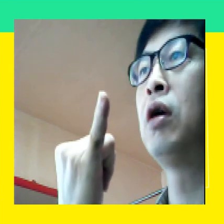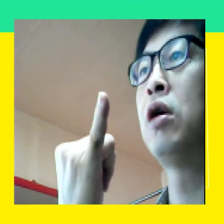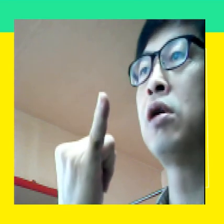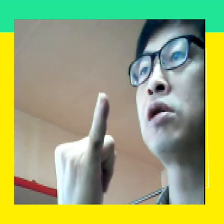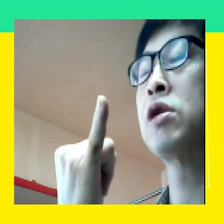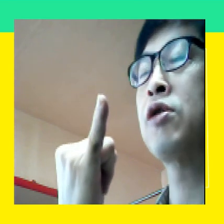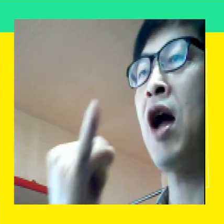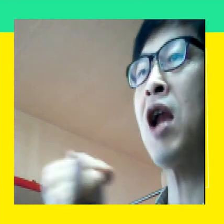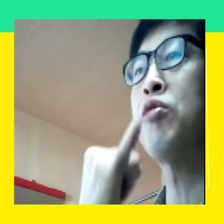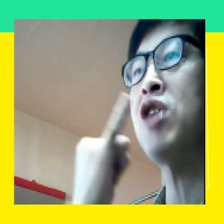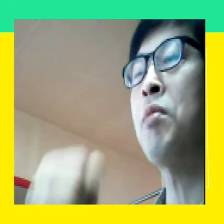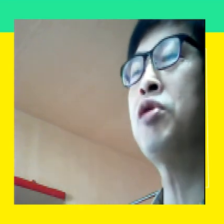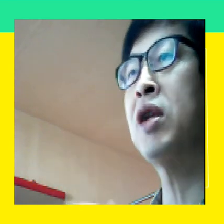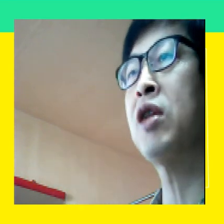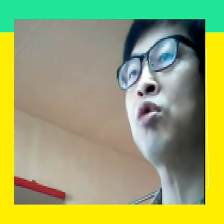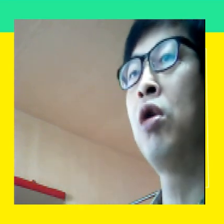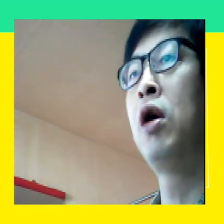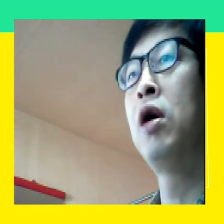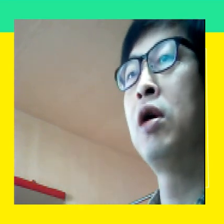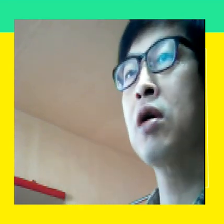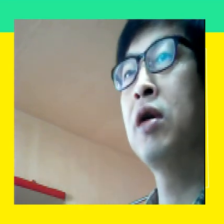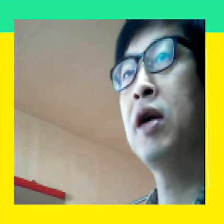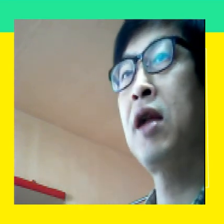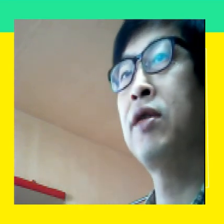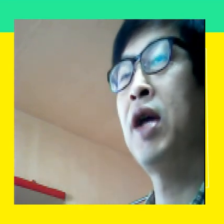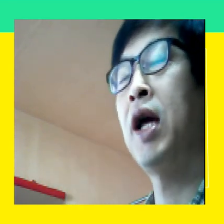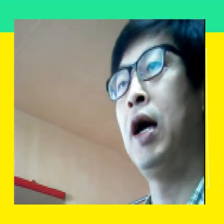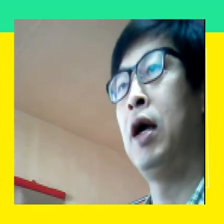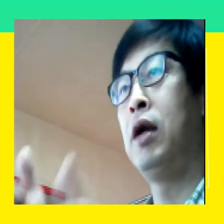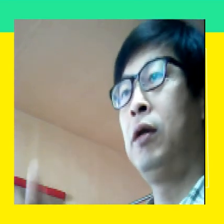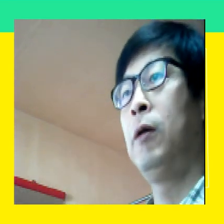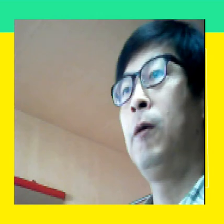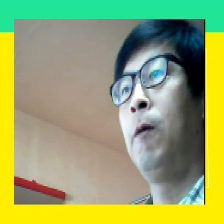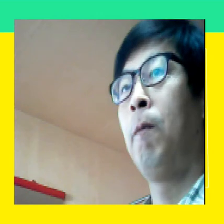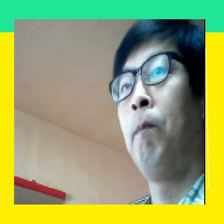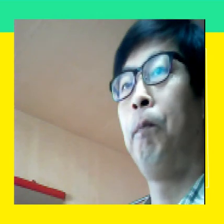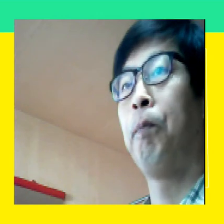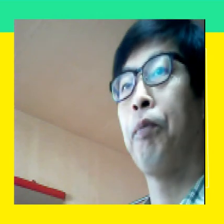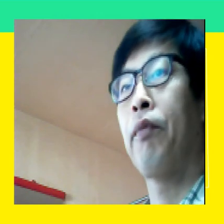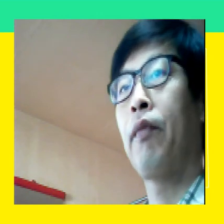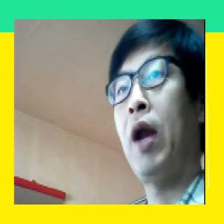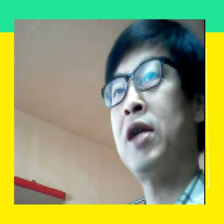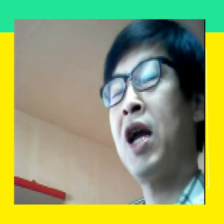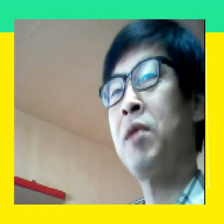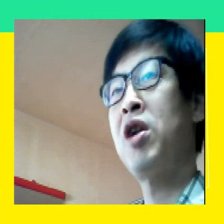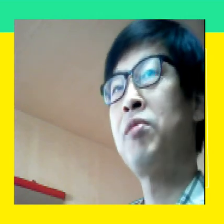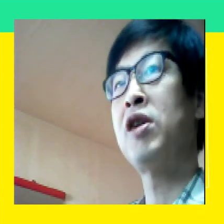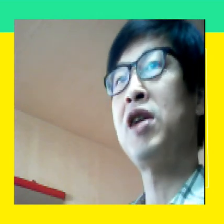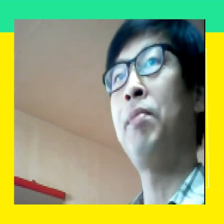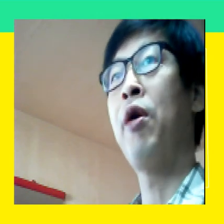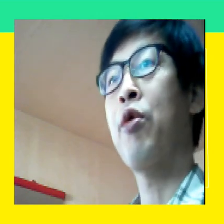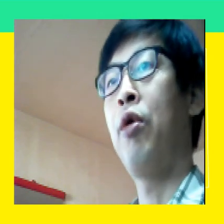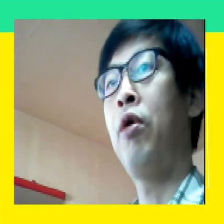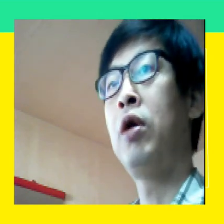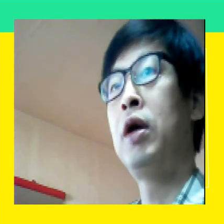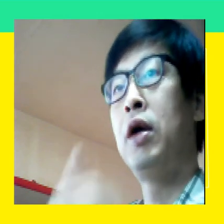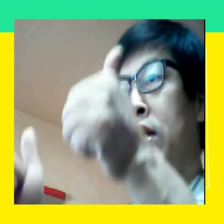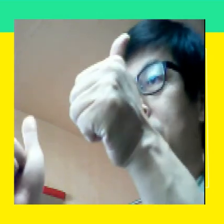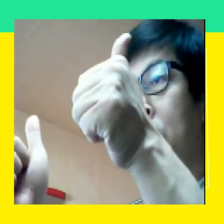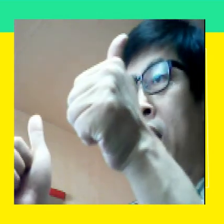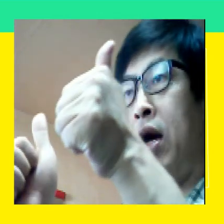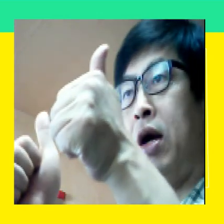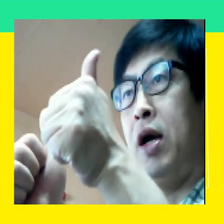할아버지 할머니 할 때도 그게 되는데 이에요 할아버지 할머니 할아버지가 안 배웠고